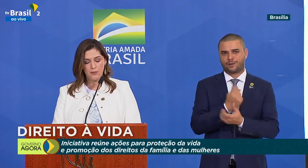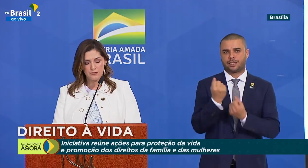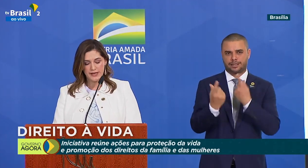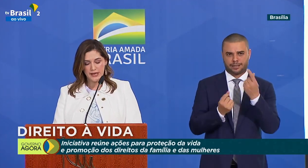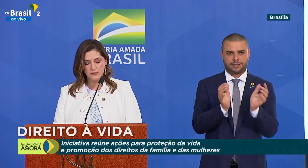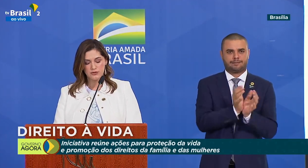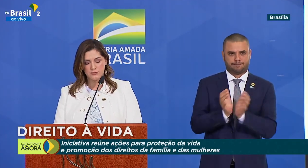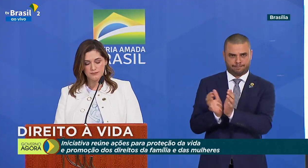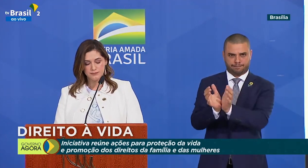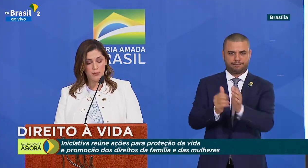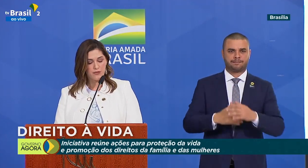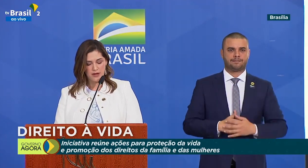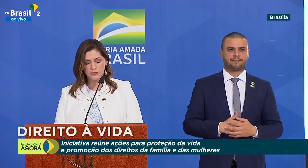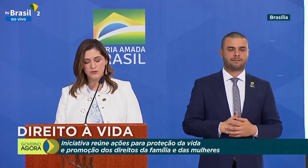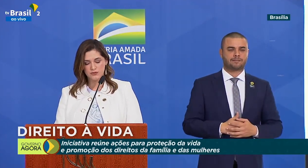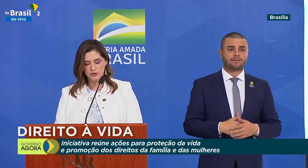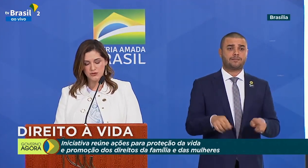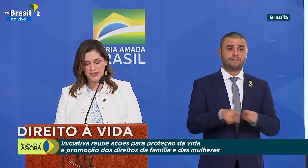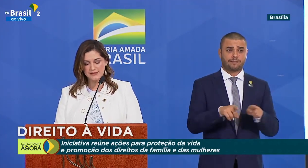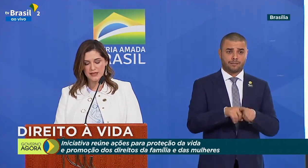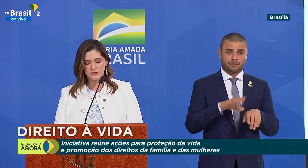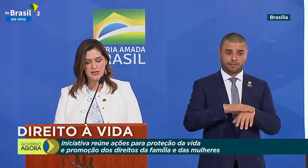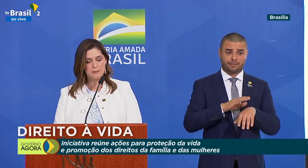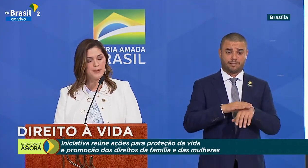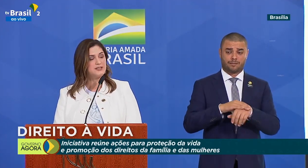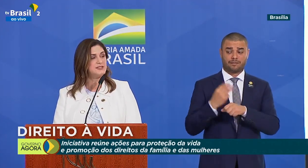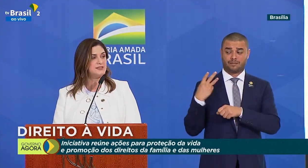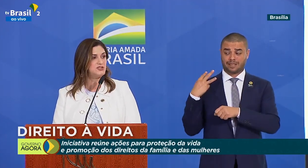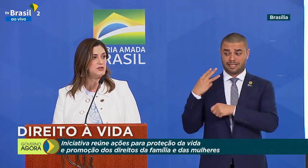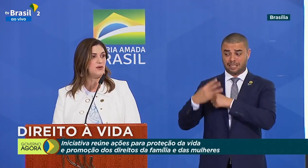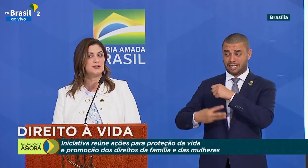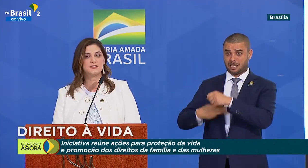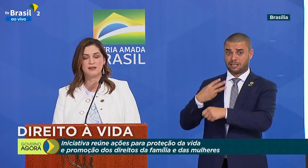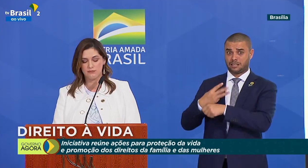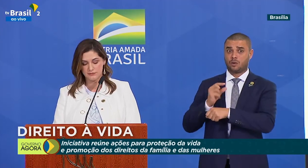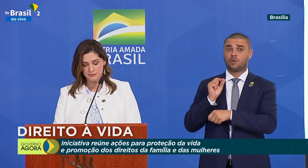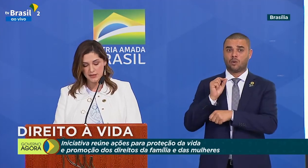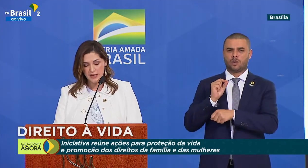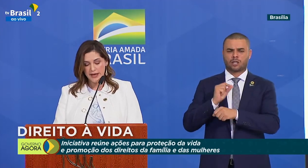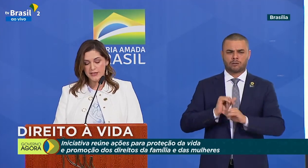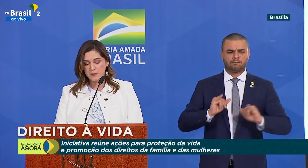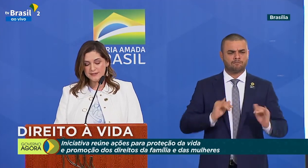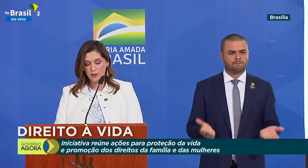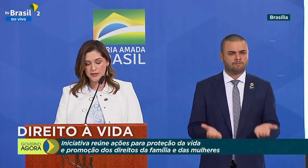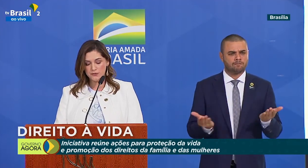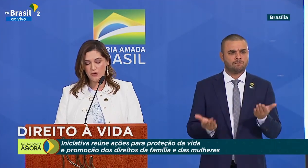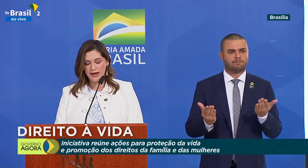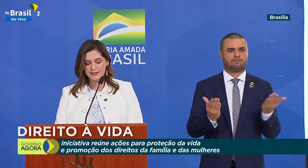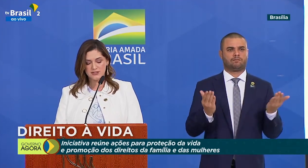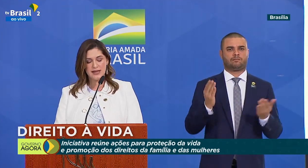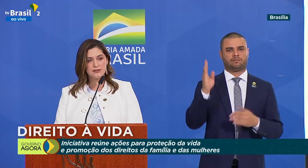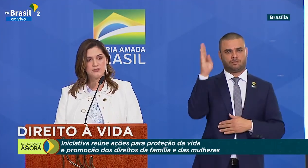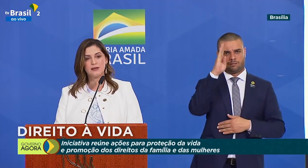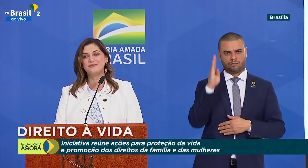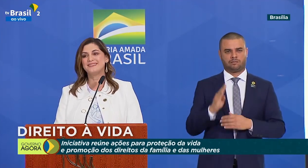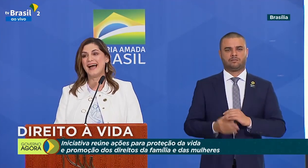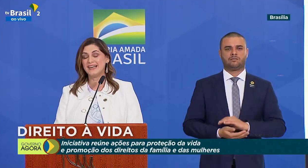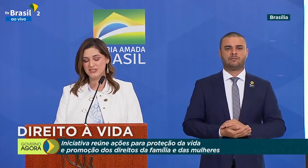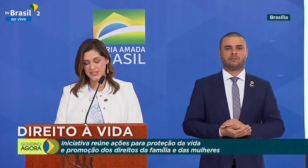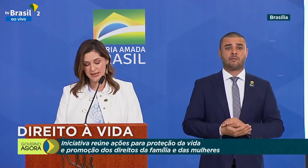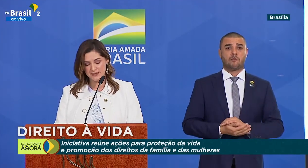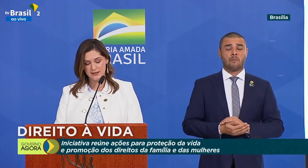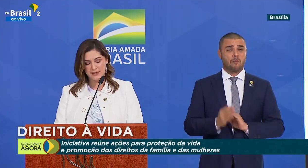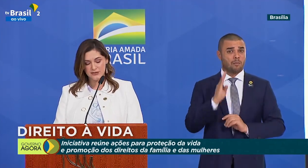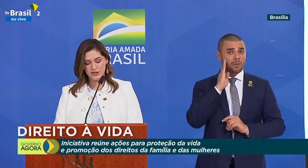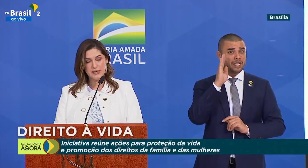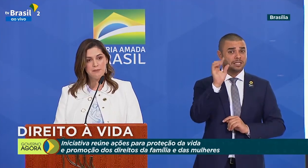e também promoveremos promovemos nos últimos três anos campanhas de incentivo à adoção Especialmente focadas na adoção